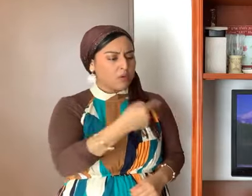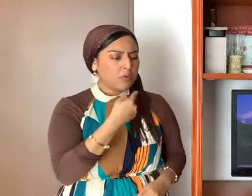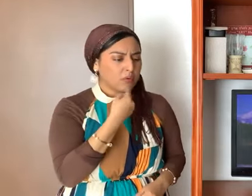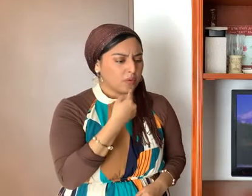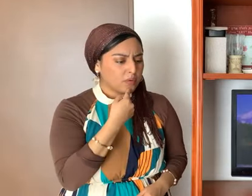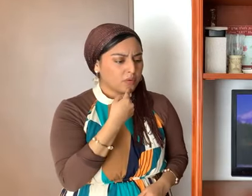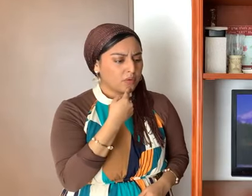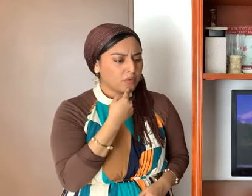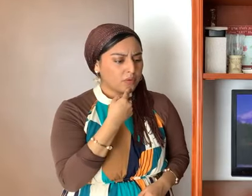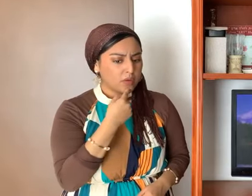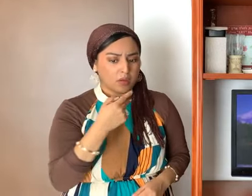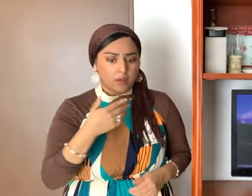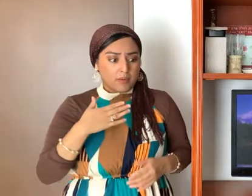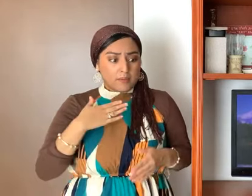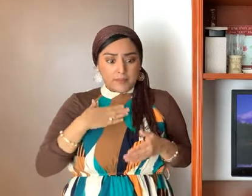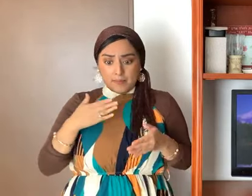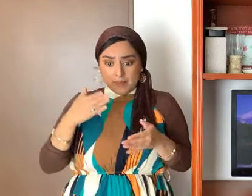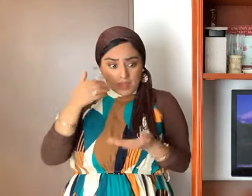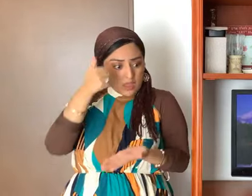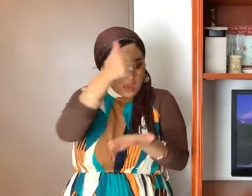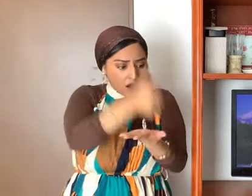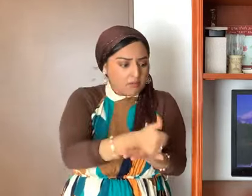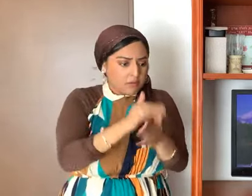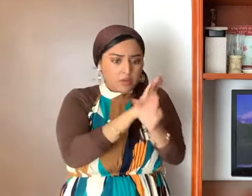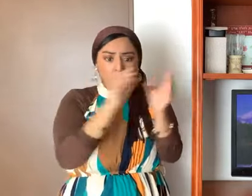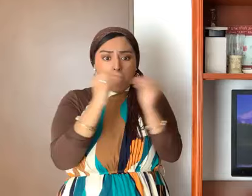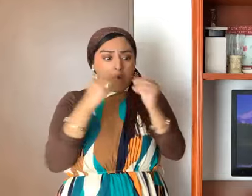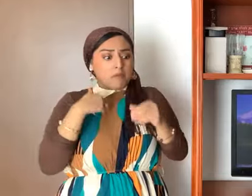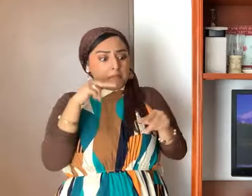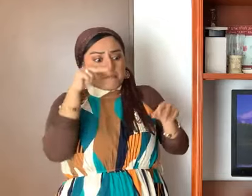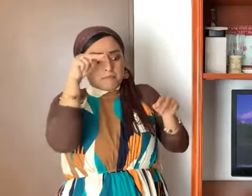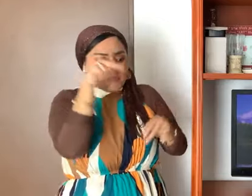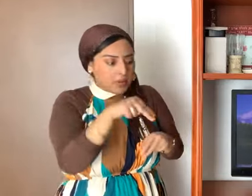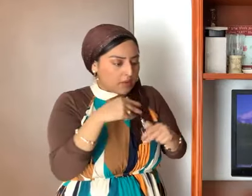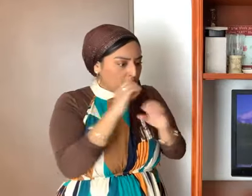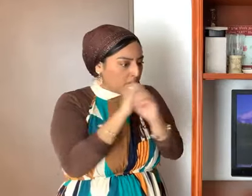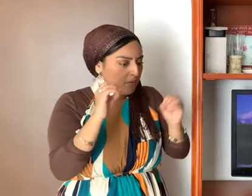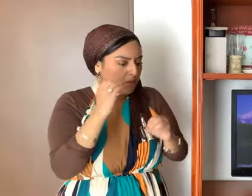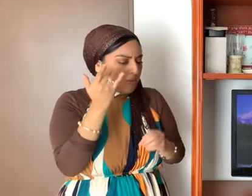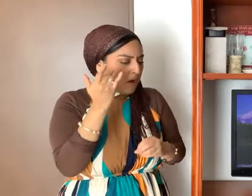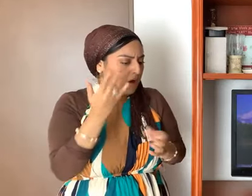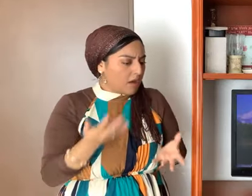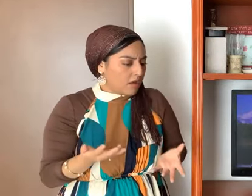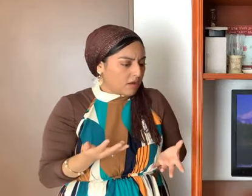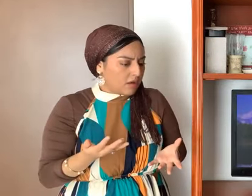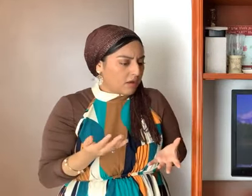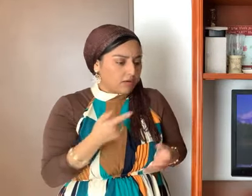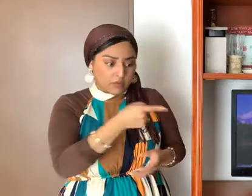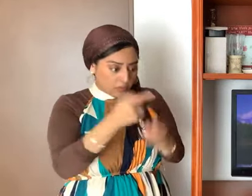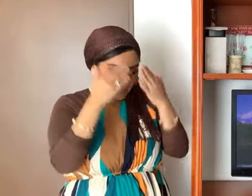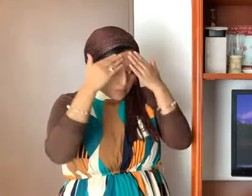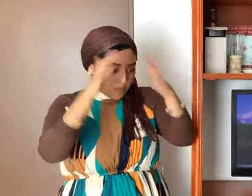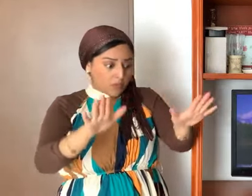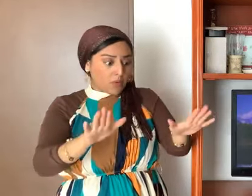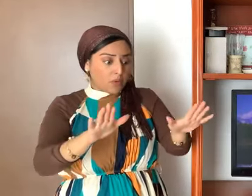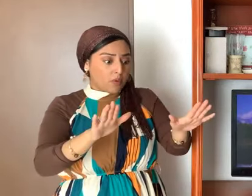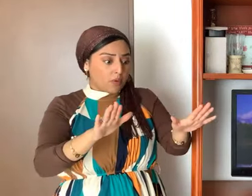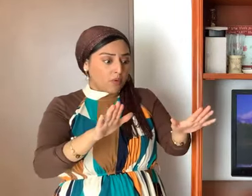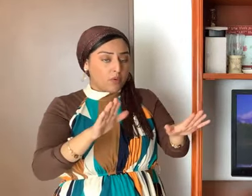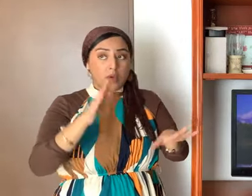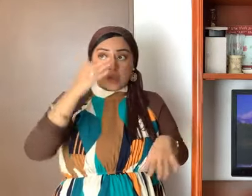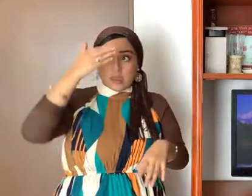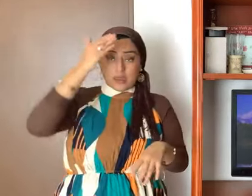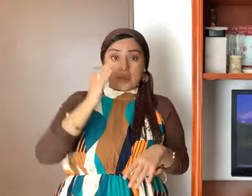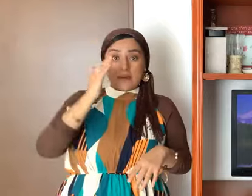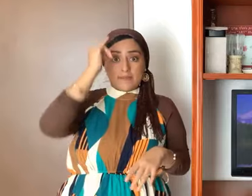tú, Israel? Mi camino está escondido de Yahweh, y de mi Elohim pasó mi juicio. ¿No has sabido, no has oído, que